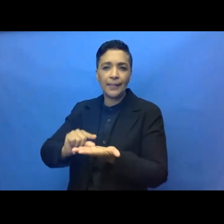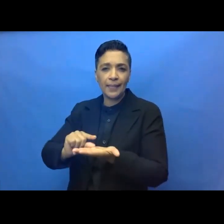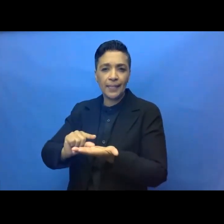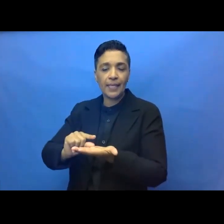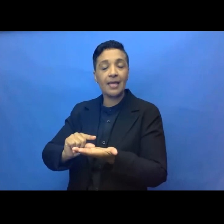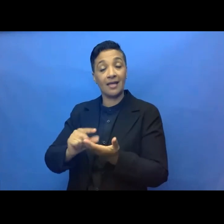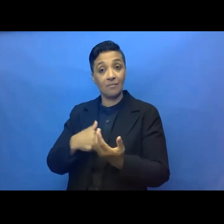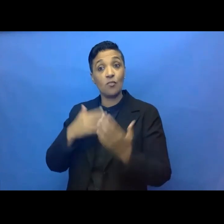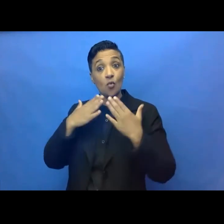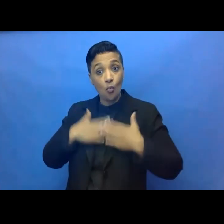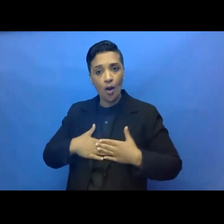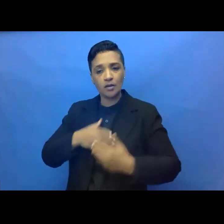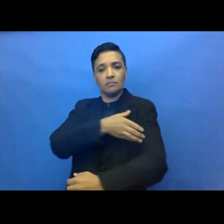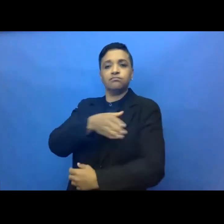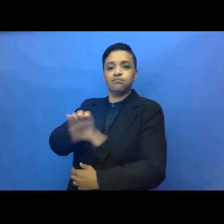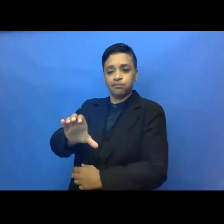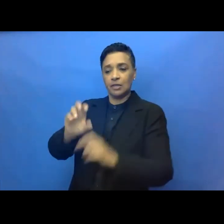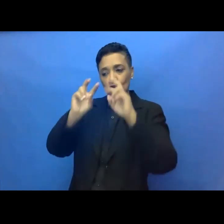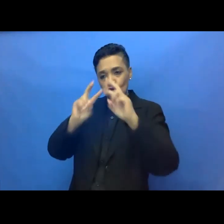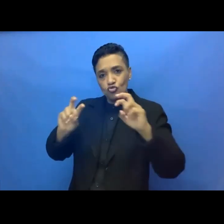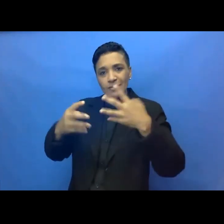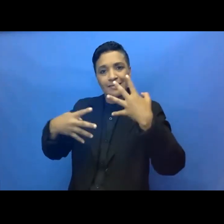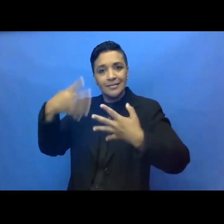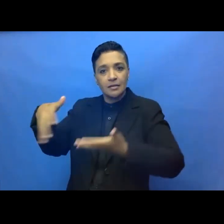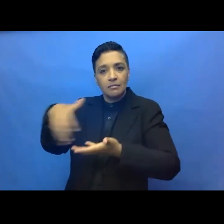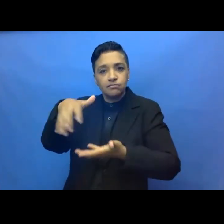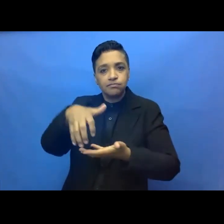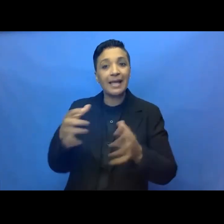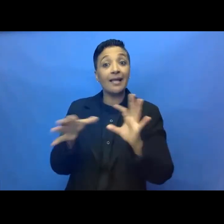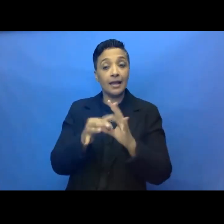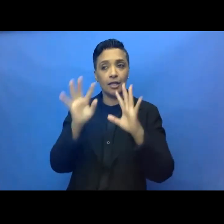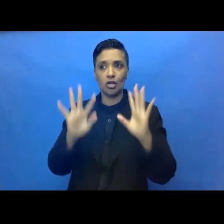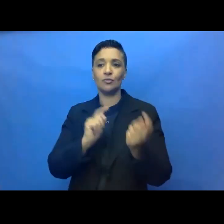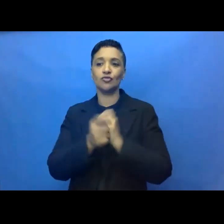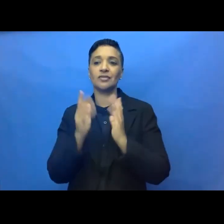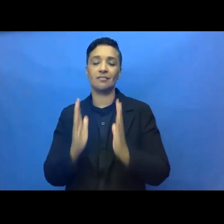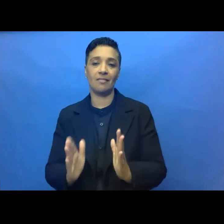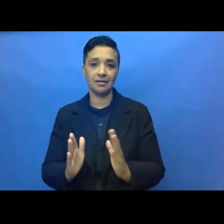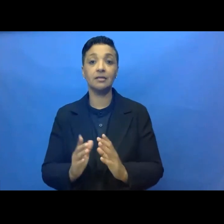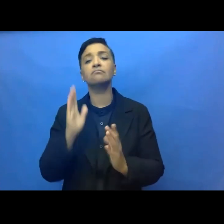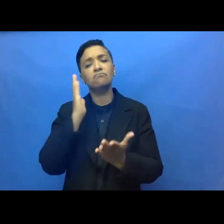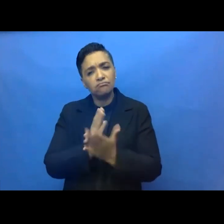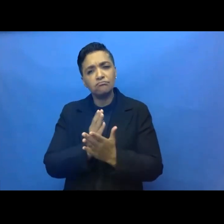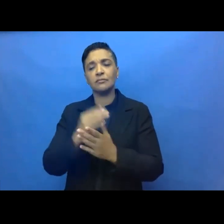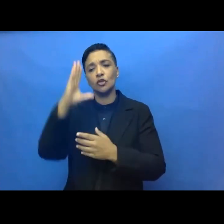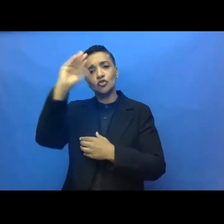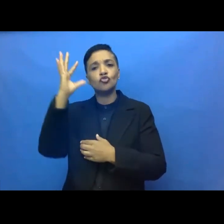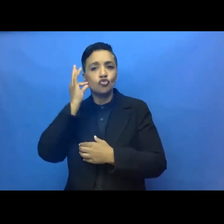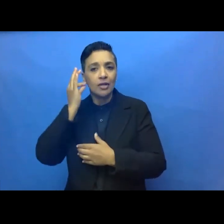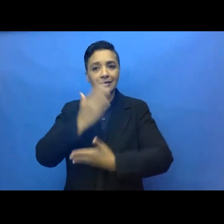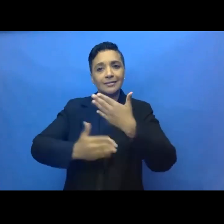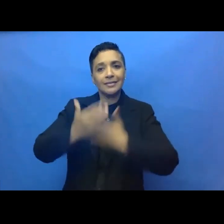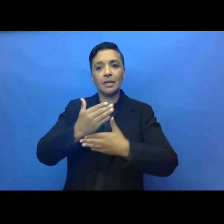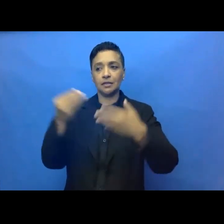là-dessus. Donc, il faut développer les capacités en matière des recherches et la collection des